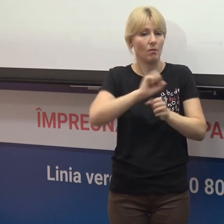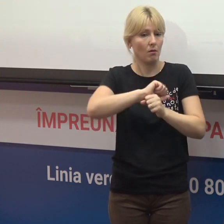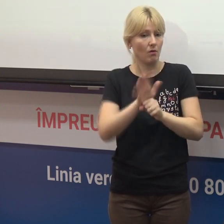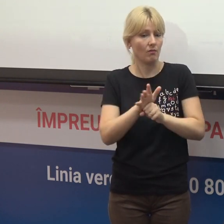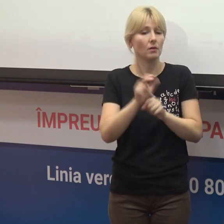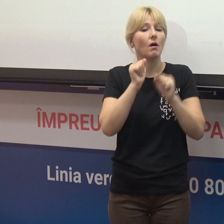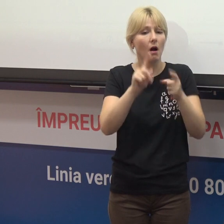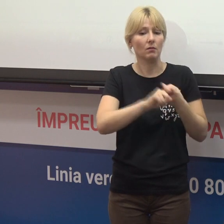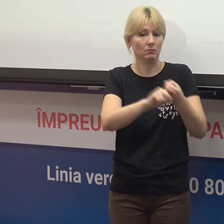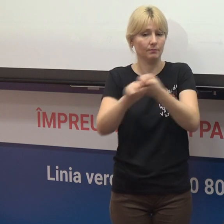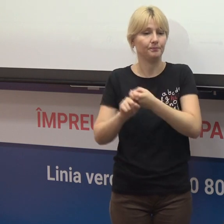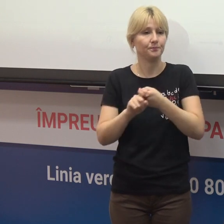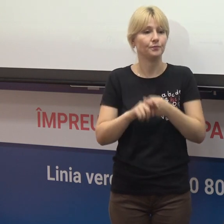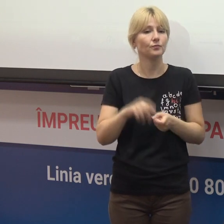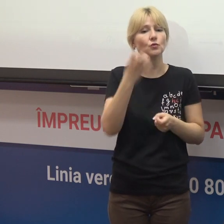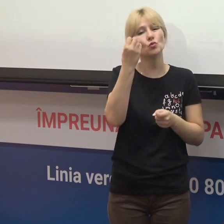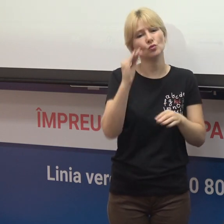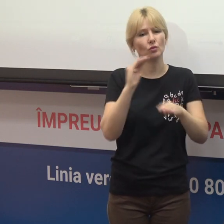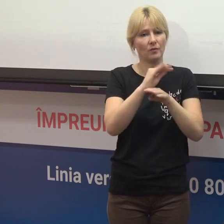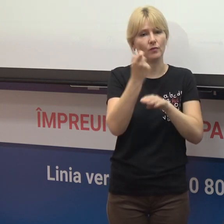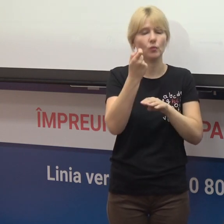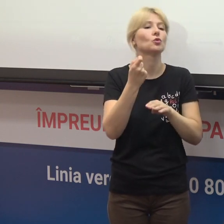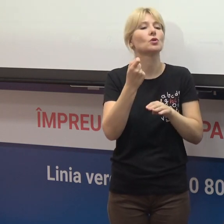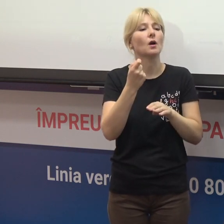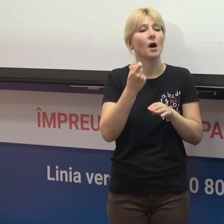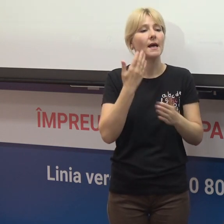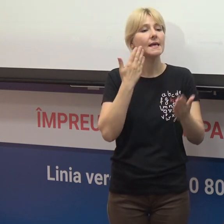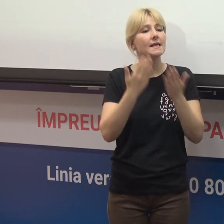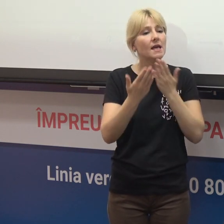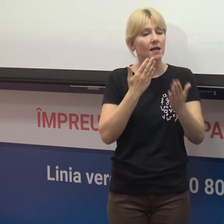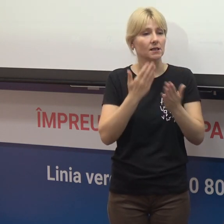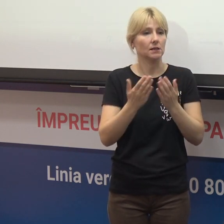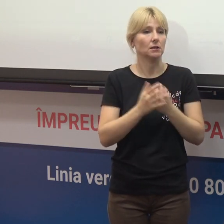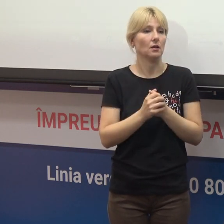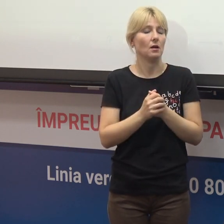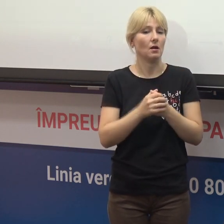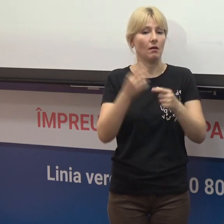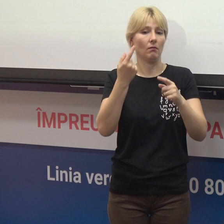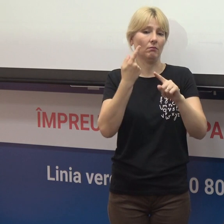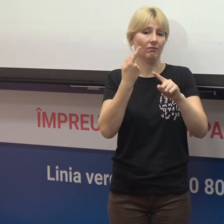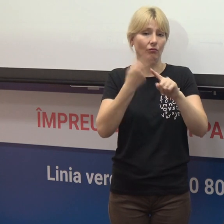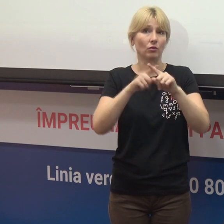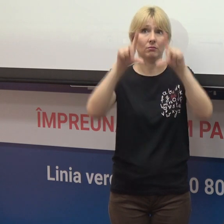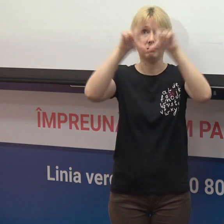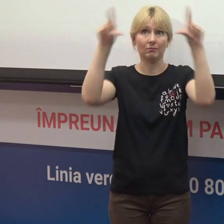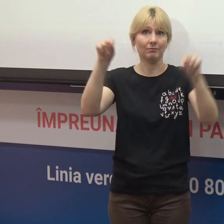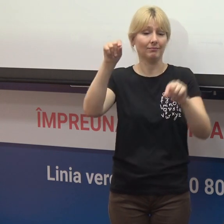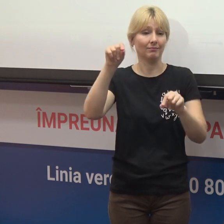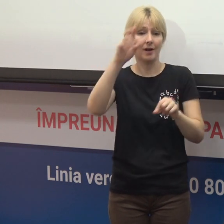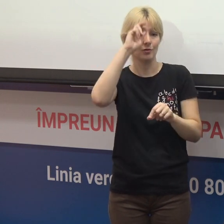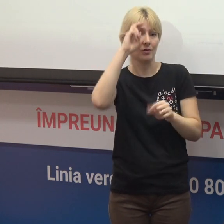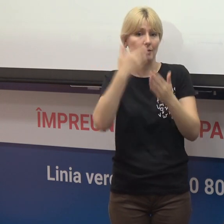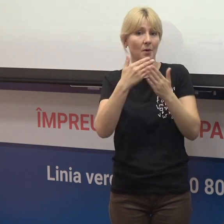COVID-19. Și vă rog frumos o concretizare. Prin acest punct în care instituțiile sunt îndemnate să faciliteze și